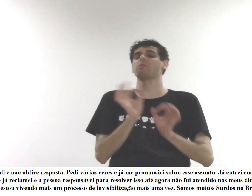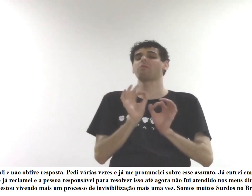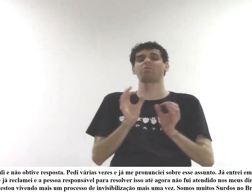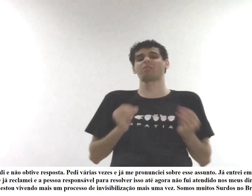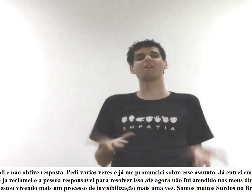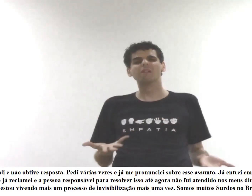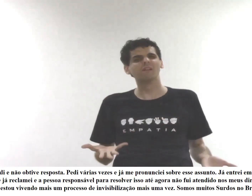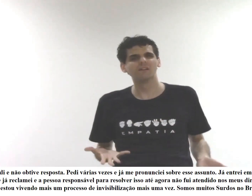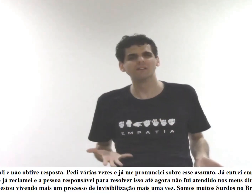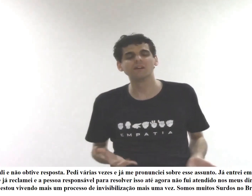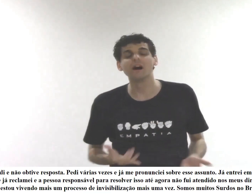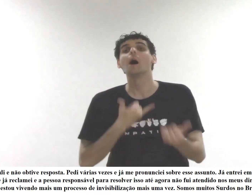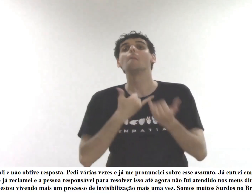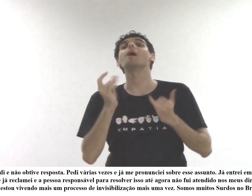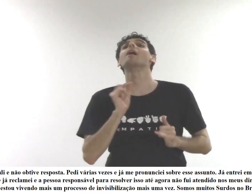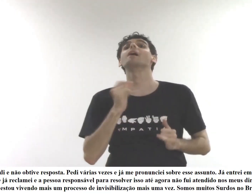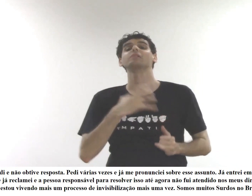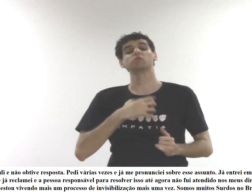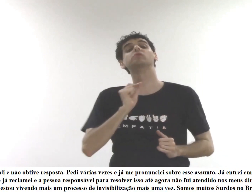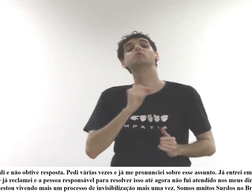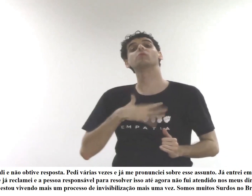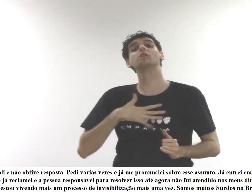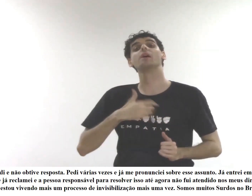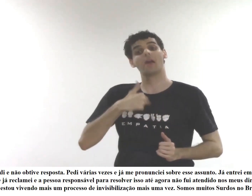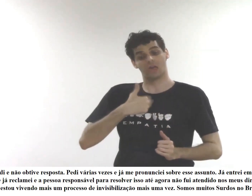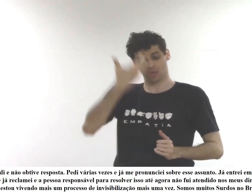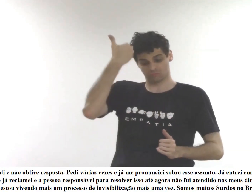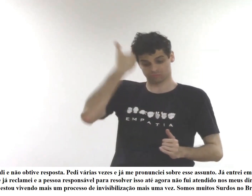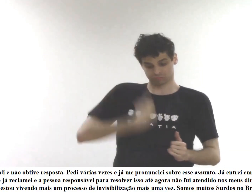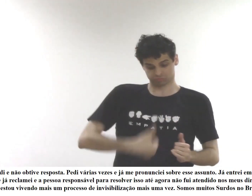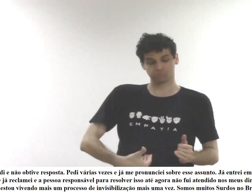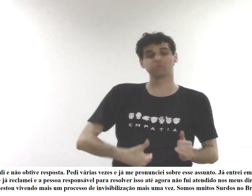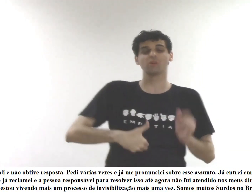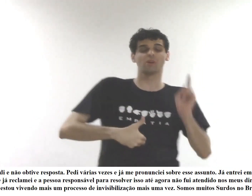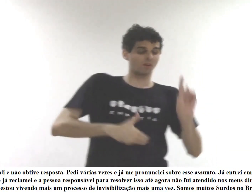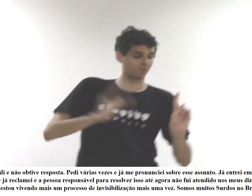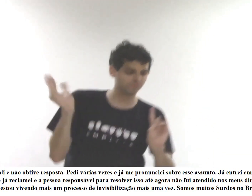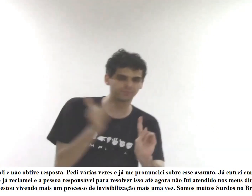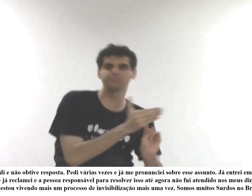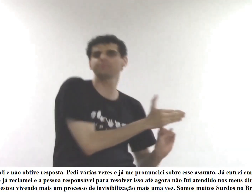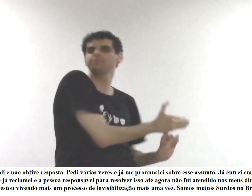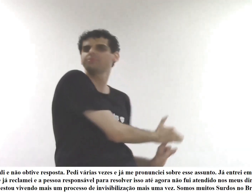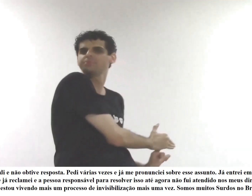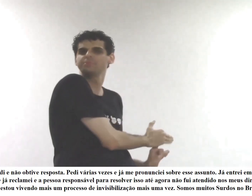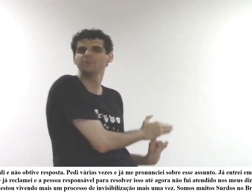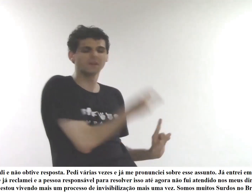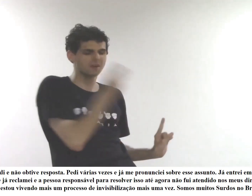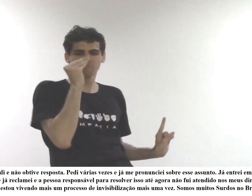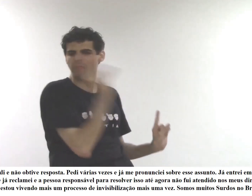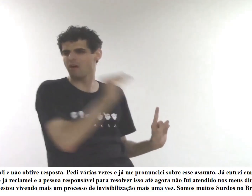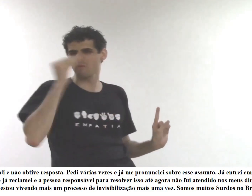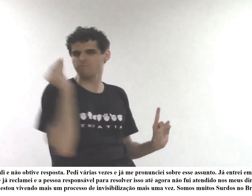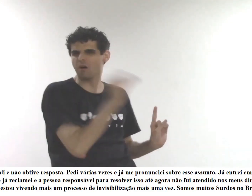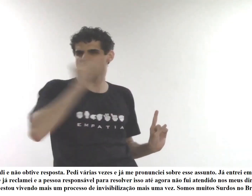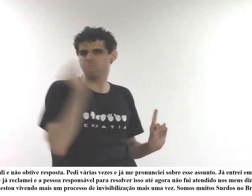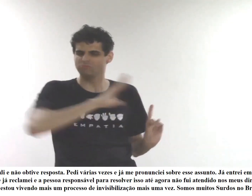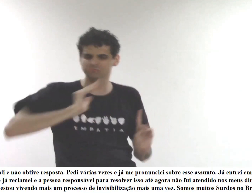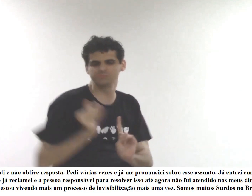já me pronunciei sobre esse assunto. Eu já entrei em contato com a instituição, eu já acionei a quem era a pessoa responsável por prover